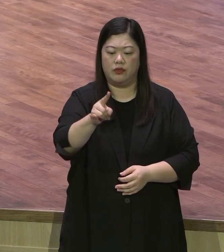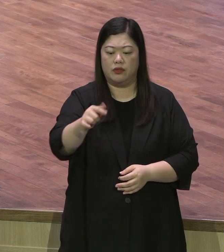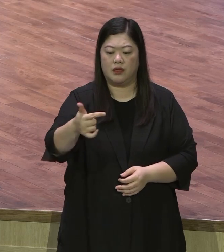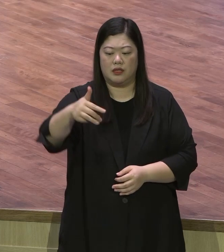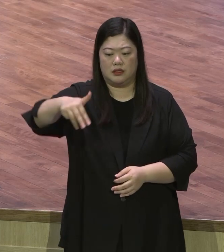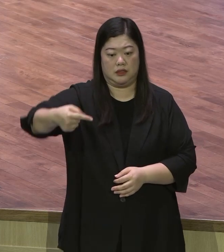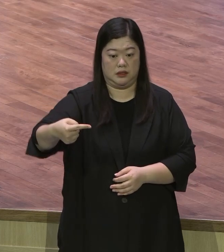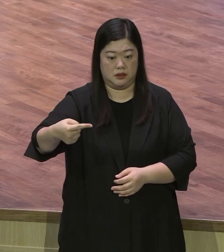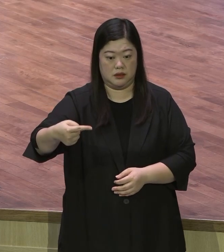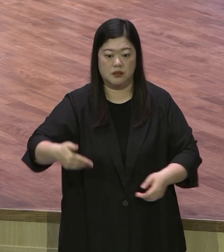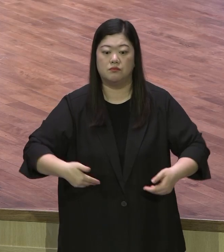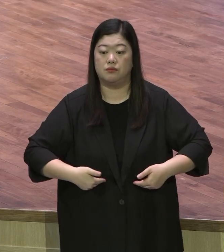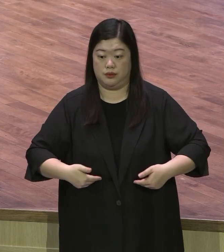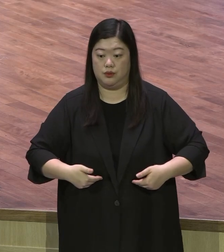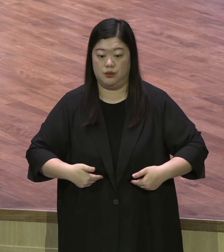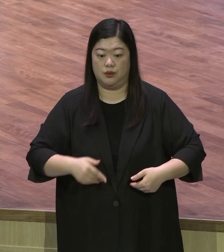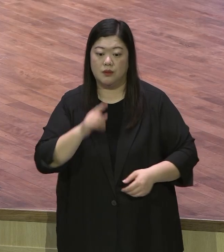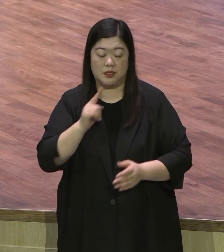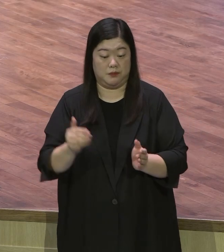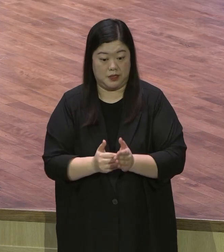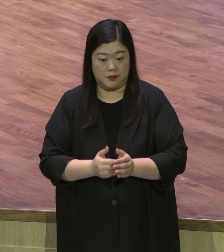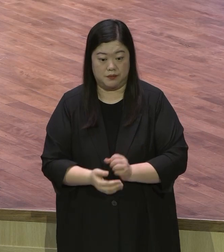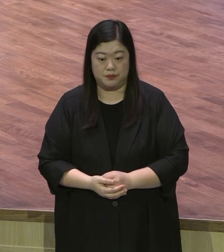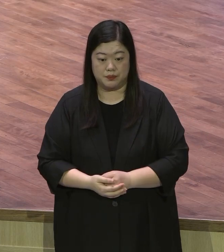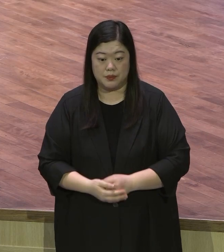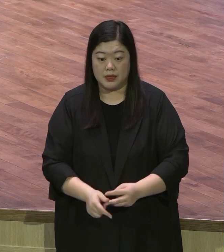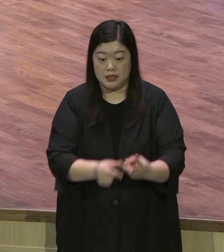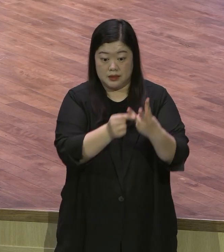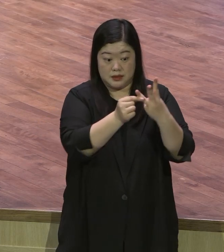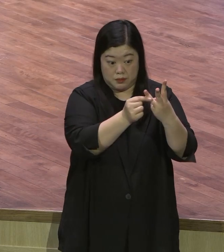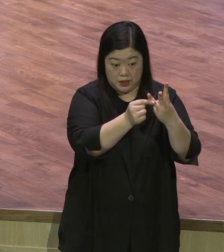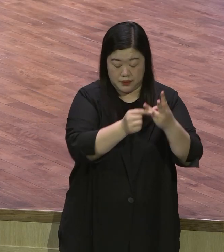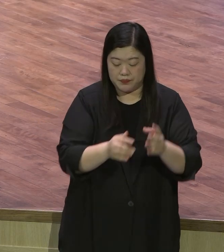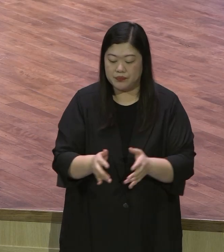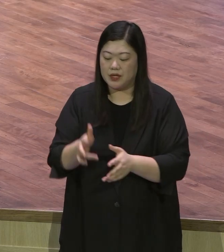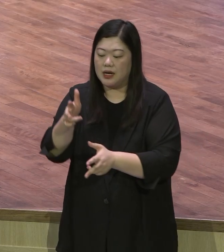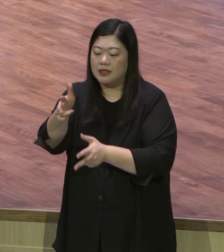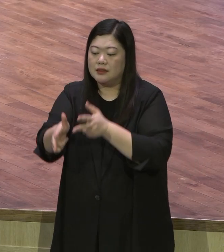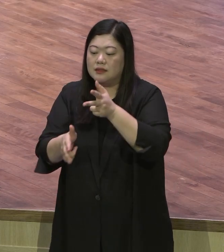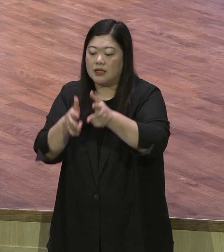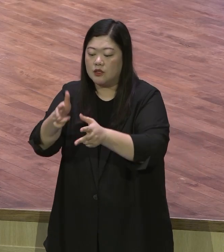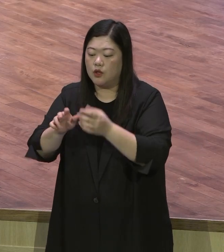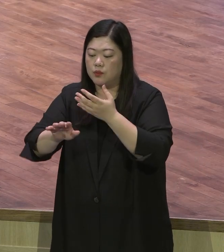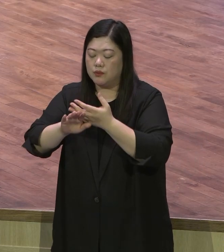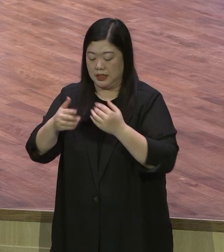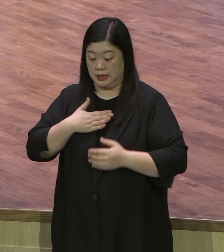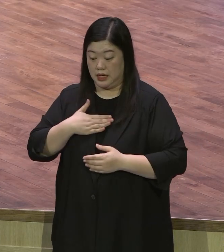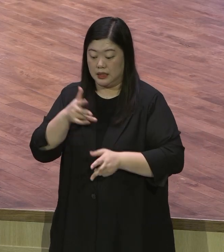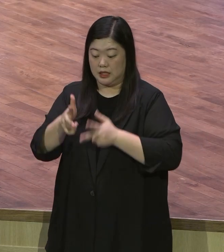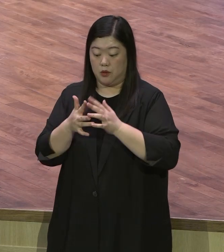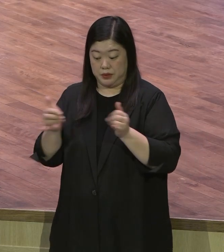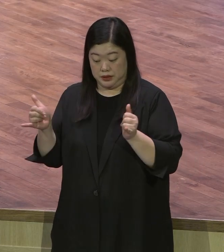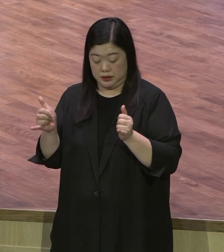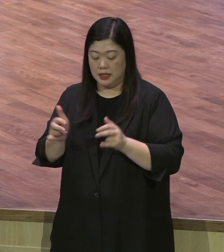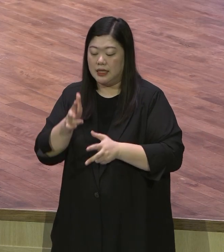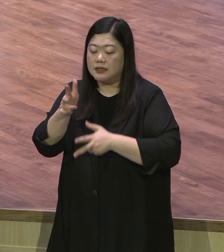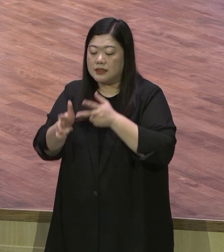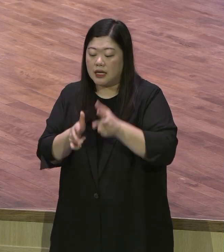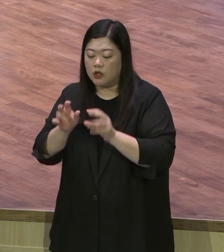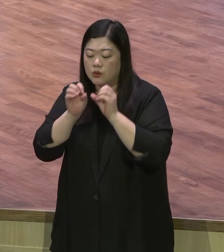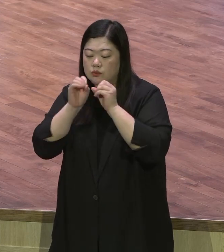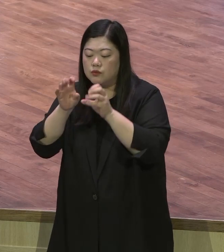경제 콘텐츠. 셋째로 산업 선교 선교사로서 산업인으로서